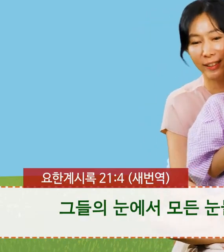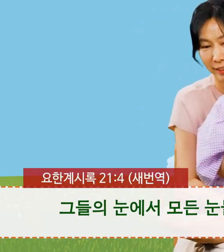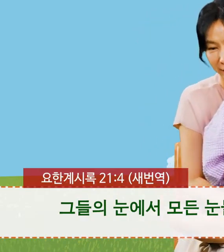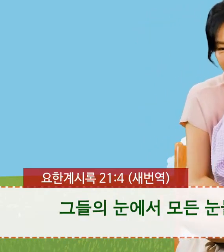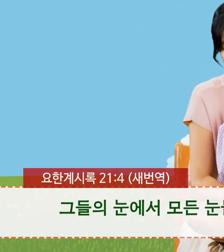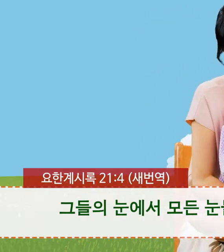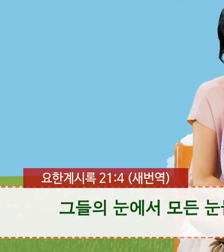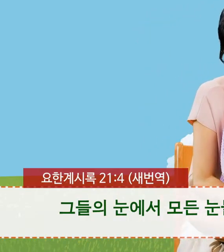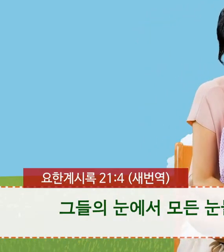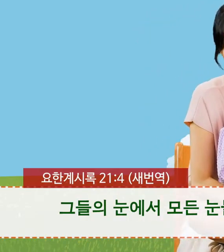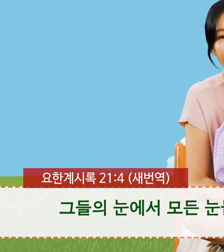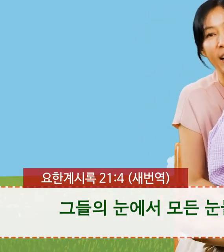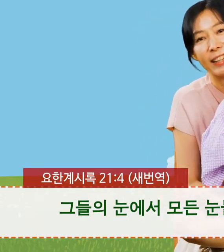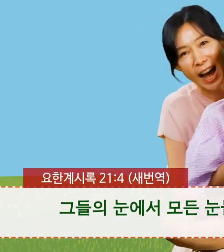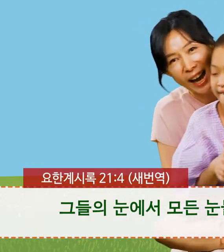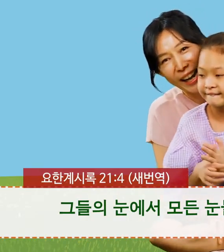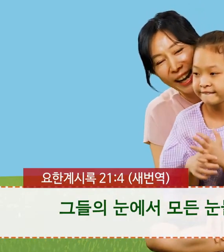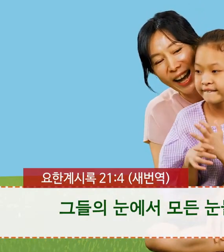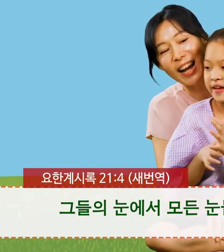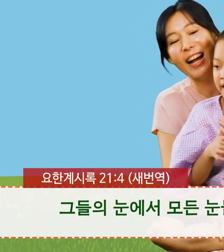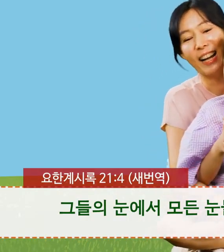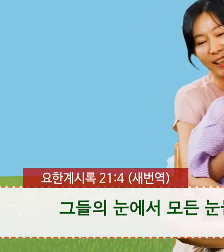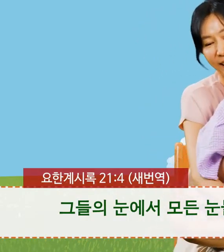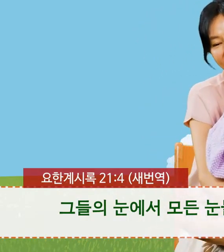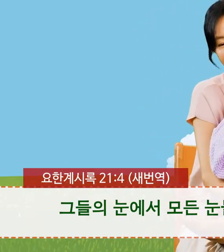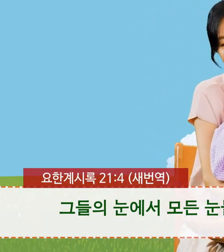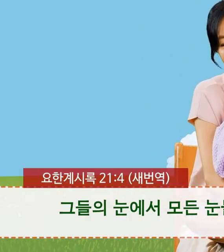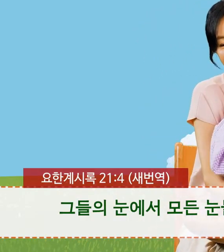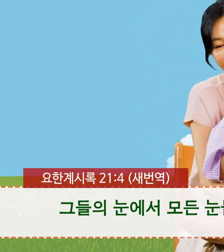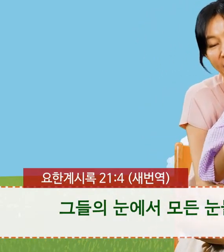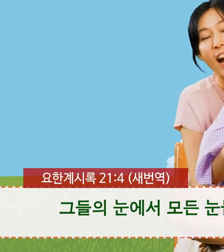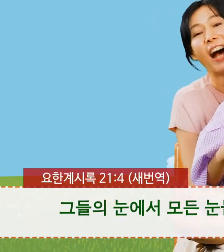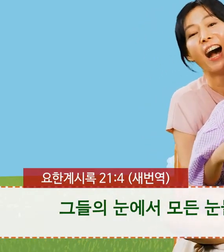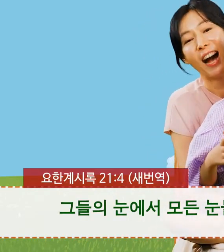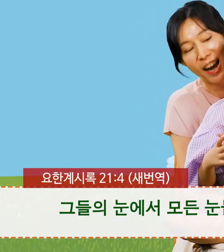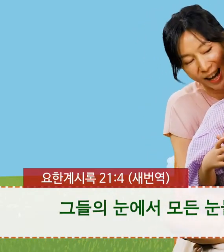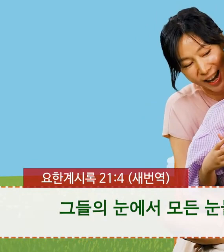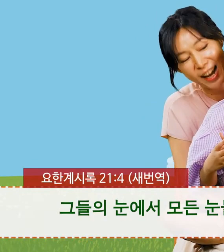눈물을 눈물을 닦아 닦아